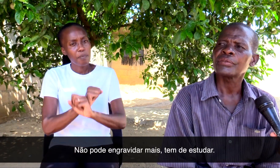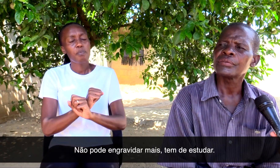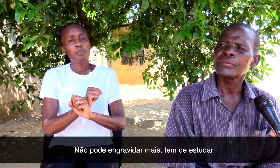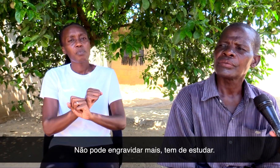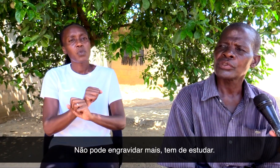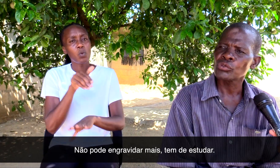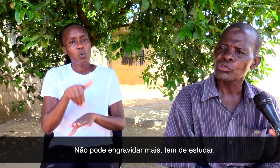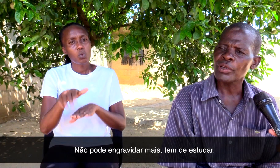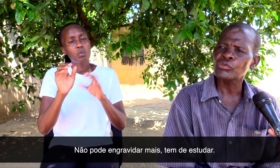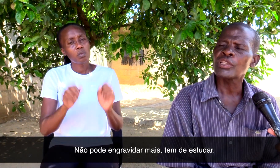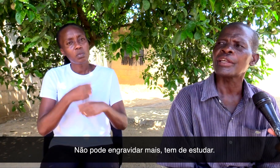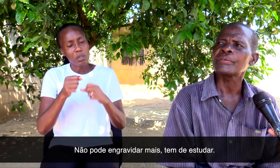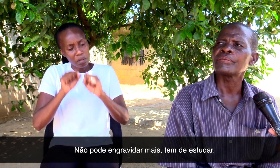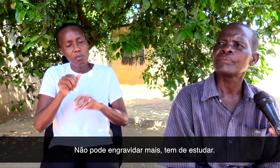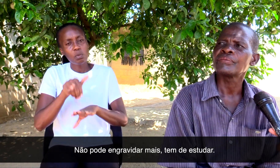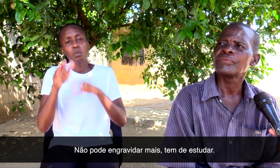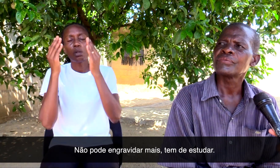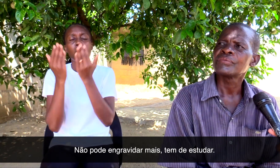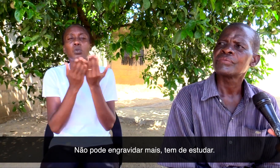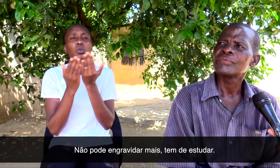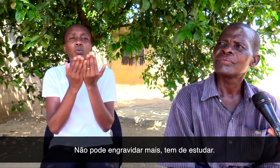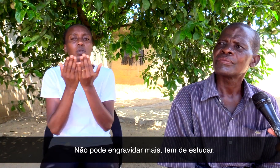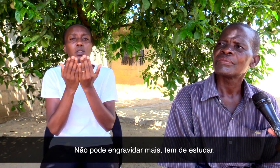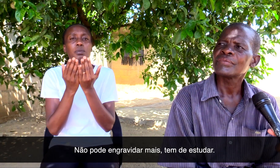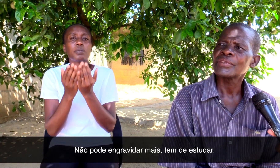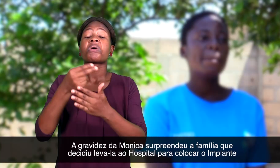continuar. Tem que continuar a estudar.